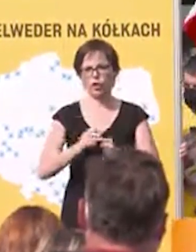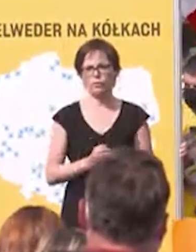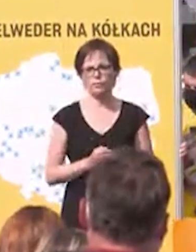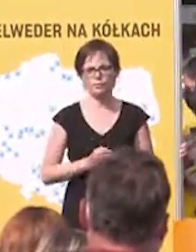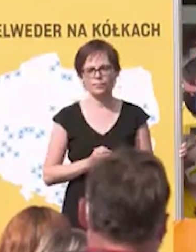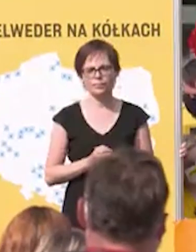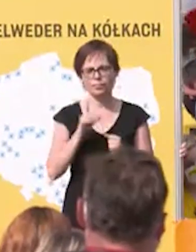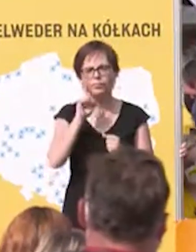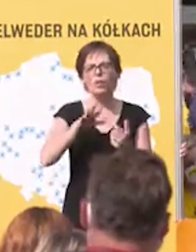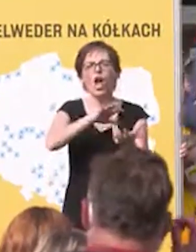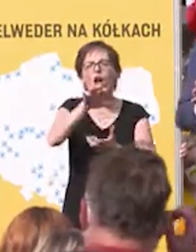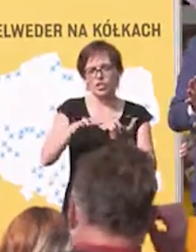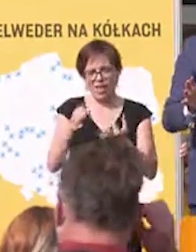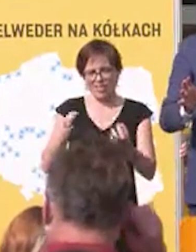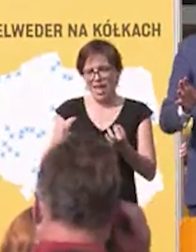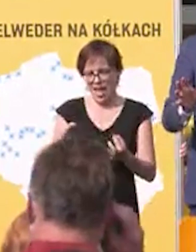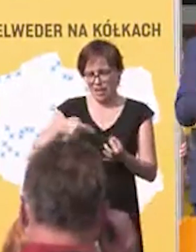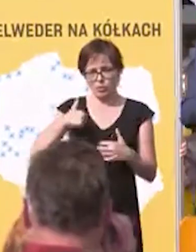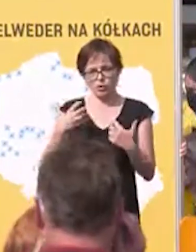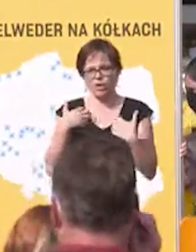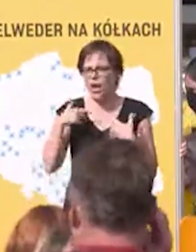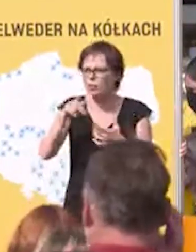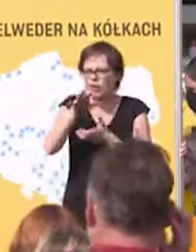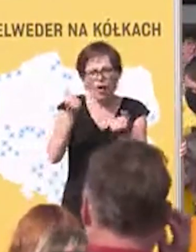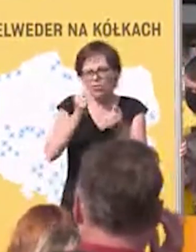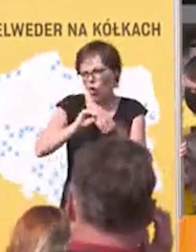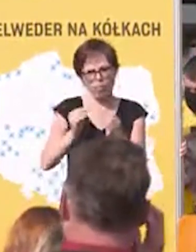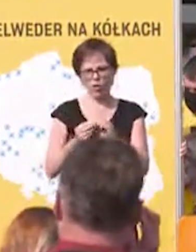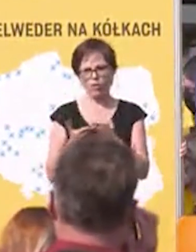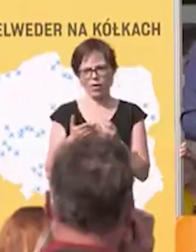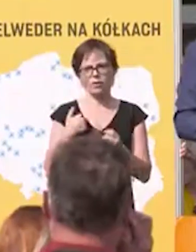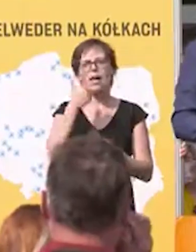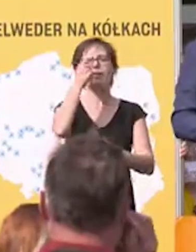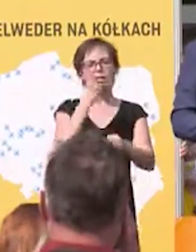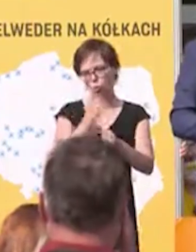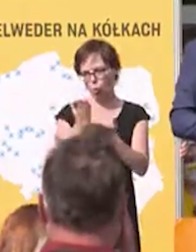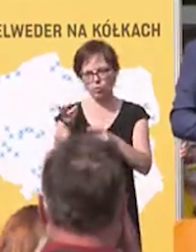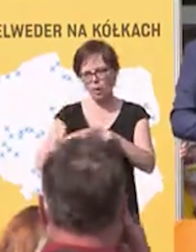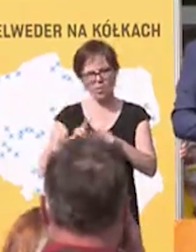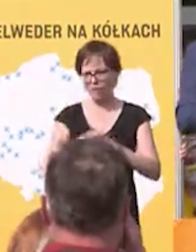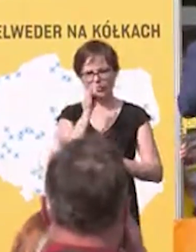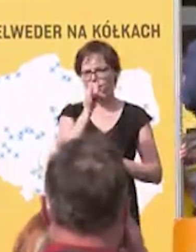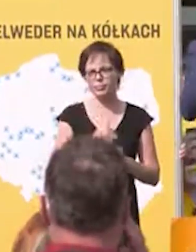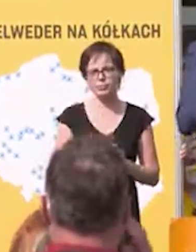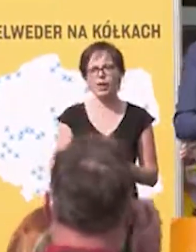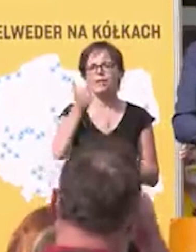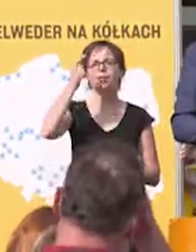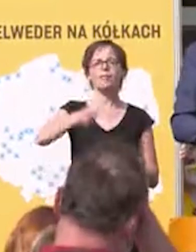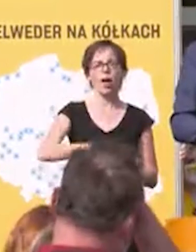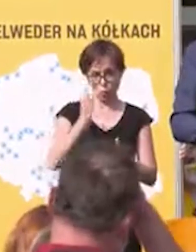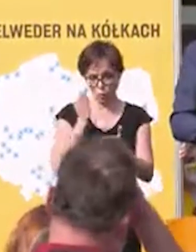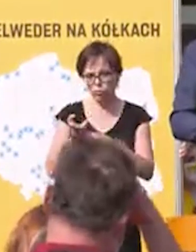w którym żyjemy, się stał tak skomplikowany, że my nie jesteśmy w stanie go naprawić jedną decyzją, jednym